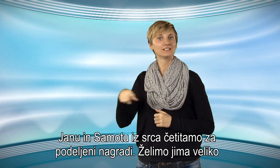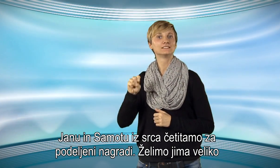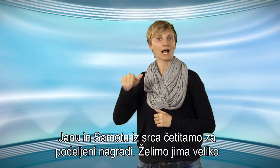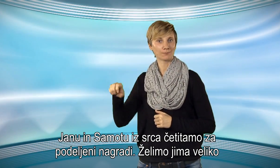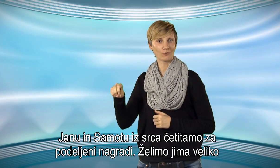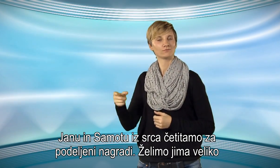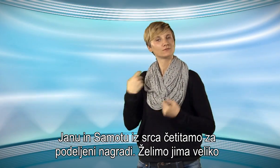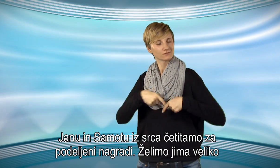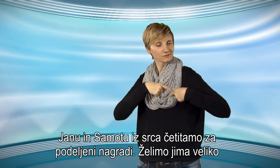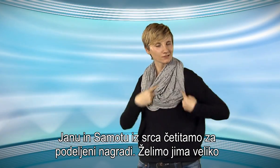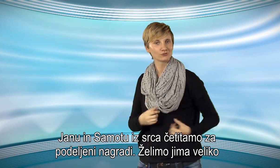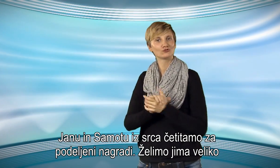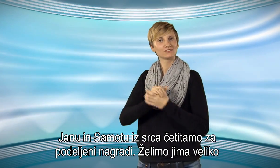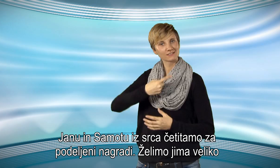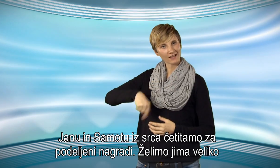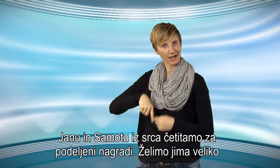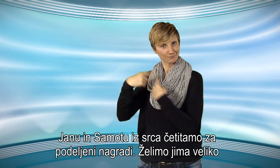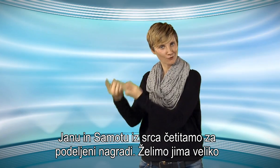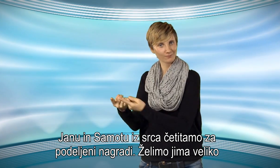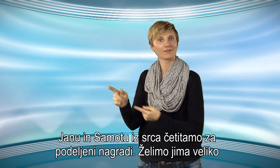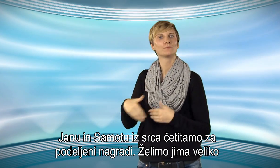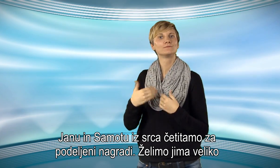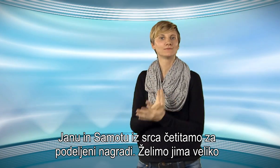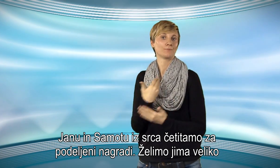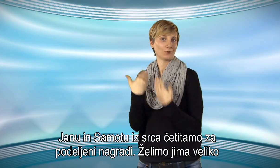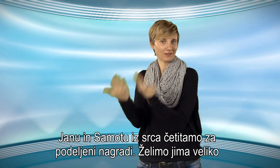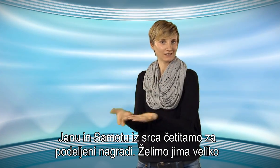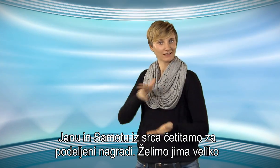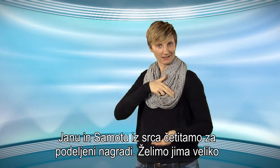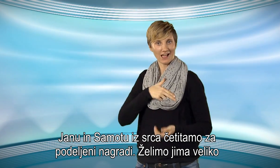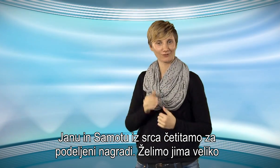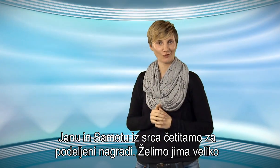Janu in Samotu iz srca čestitamo za podeljeni nagradi.